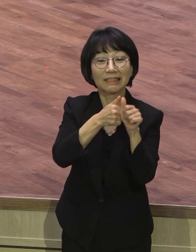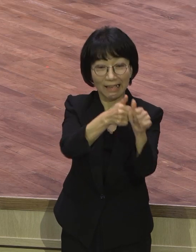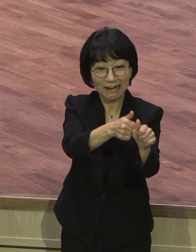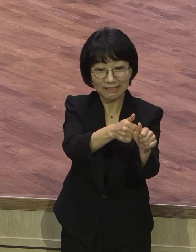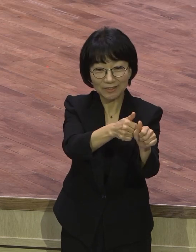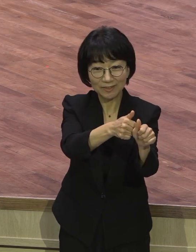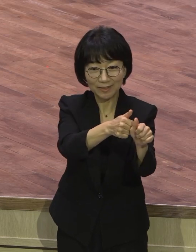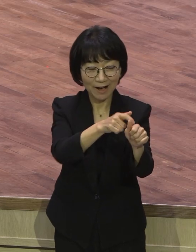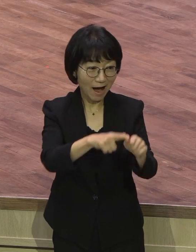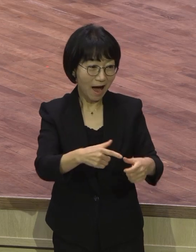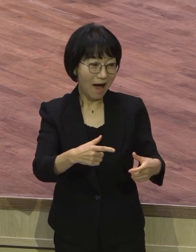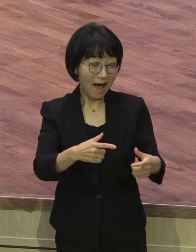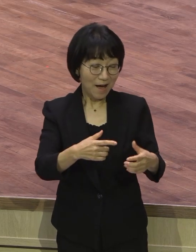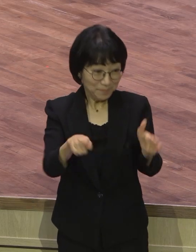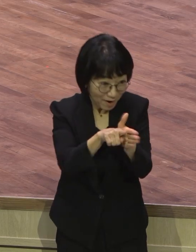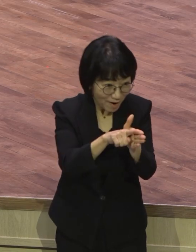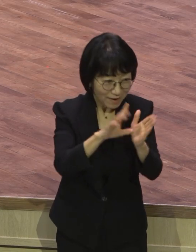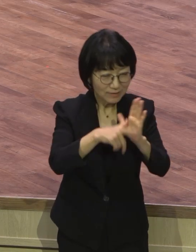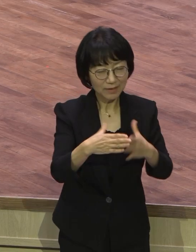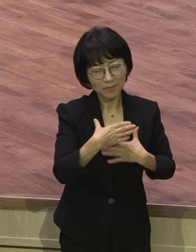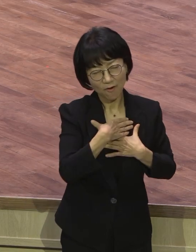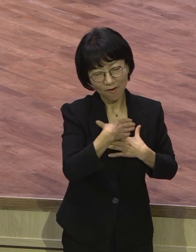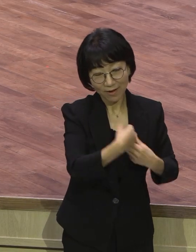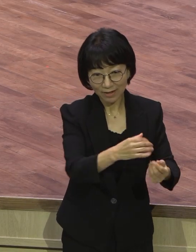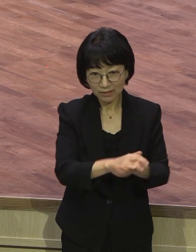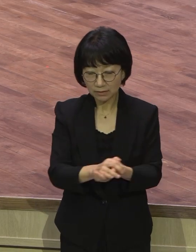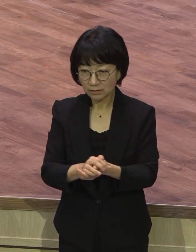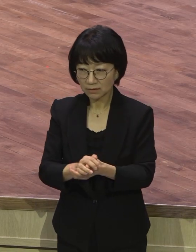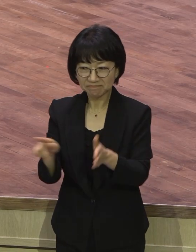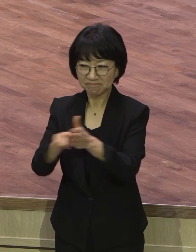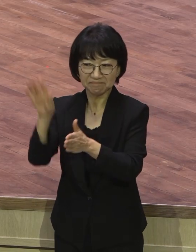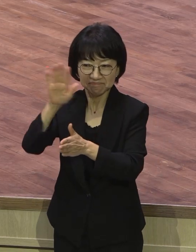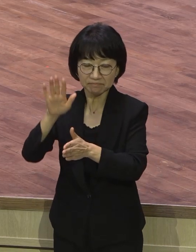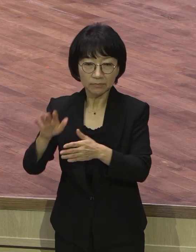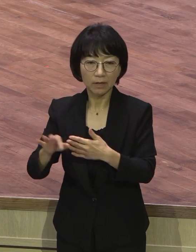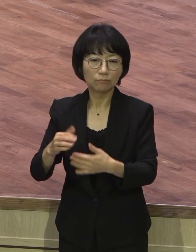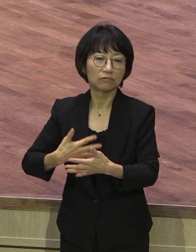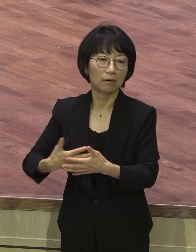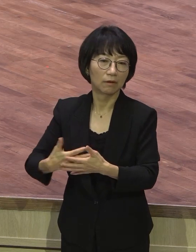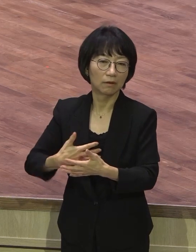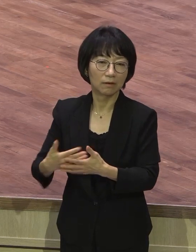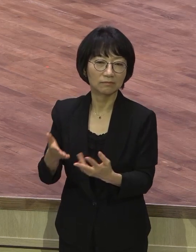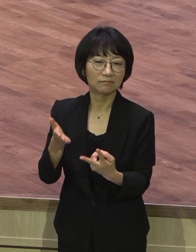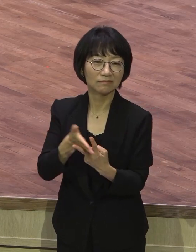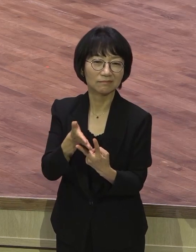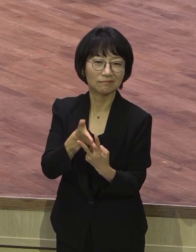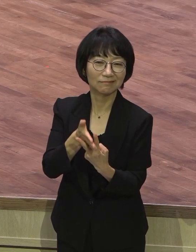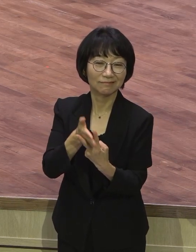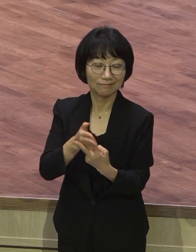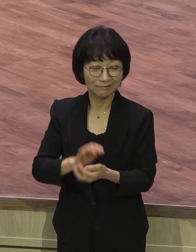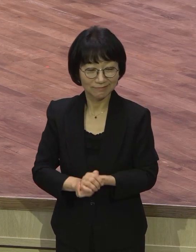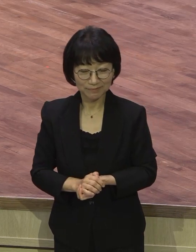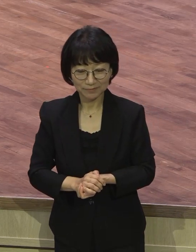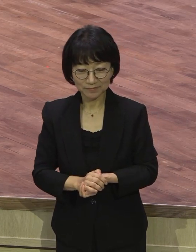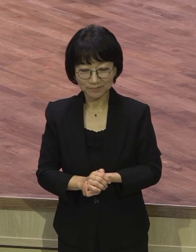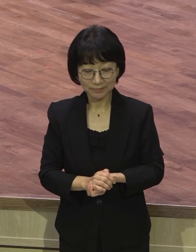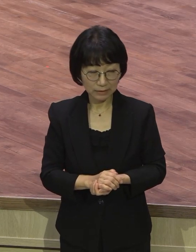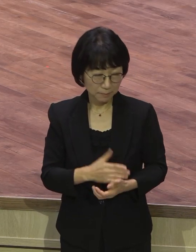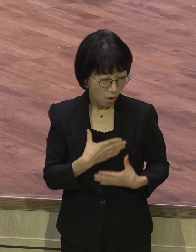따라서 참 평안의 삶을 사느냐 살지 못하느냐 참 평안하냐 아니면